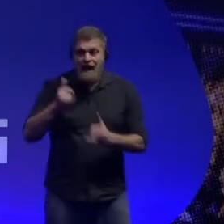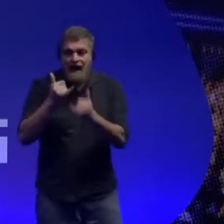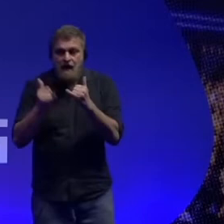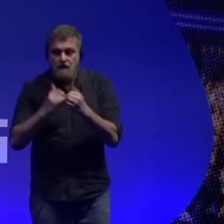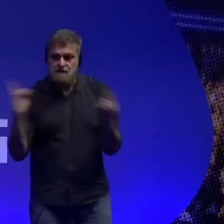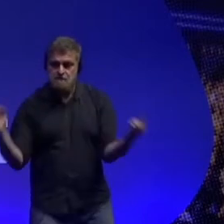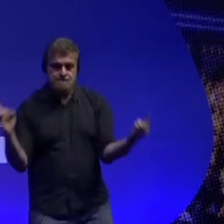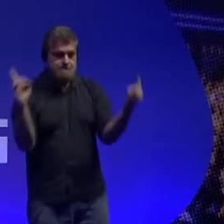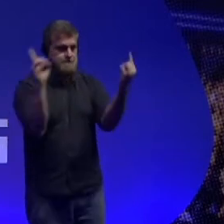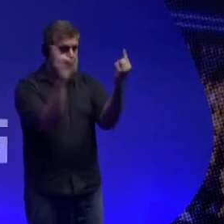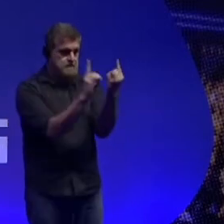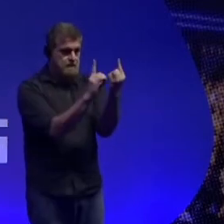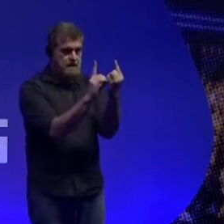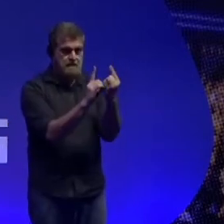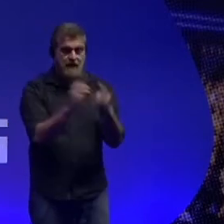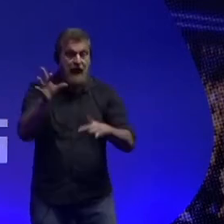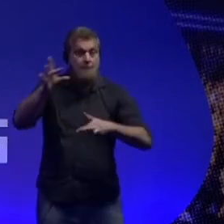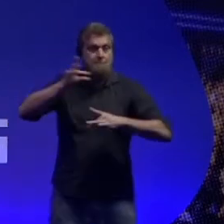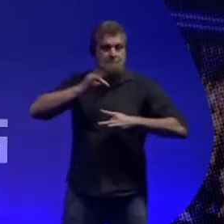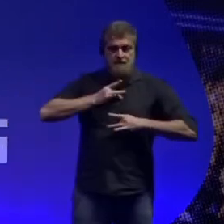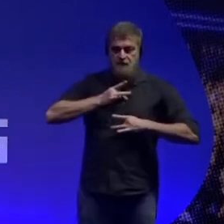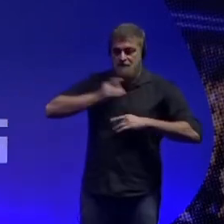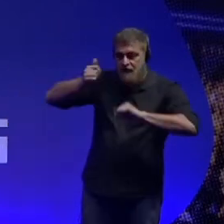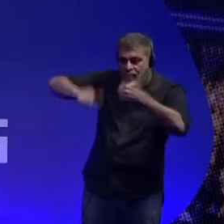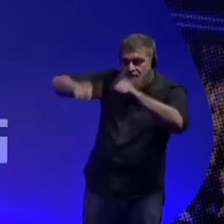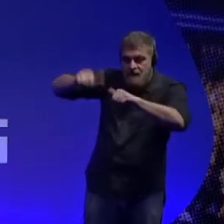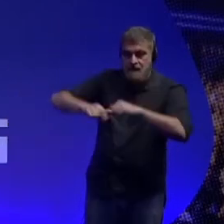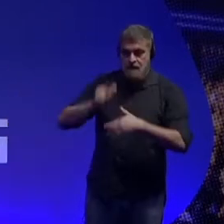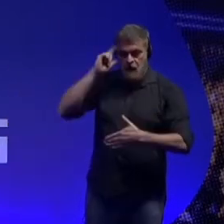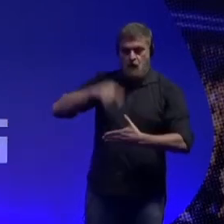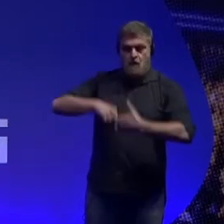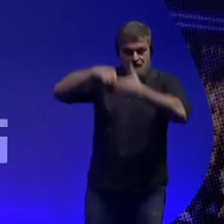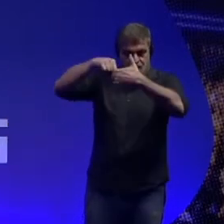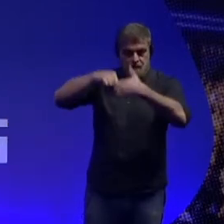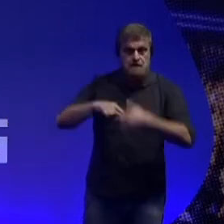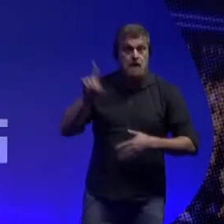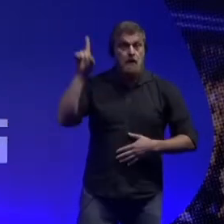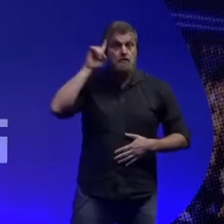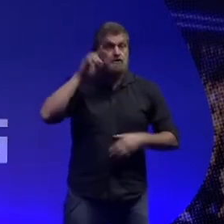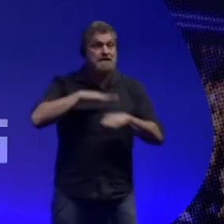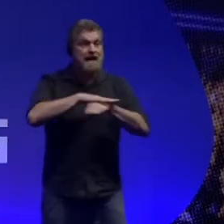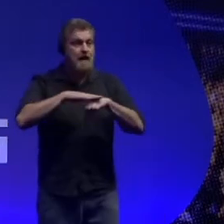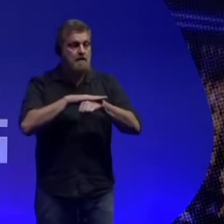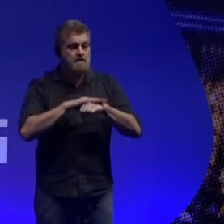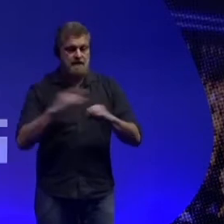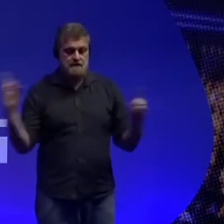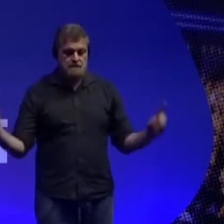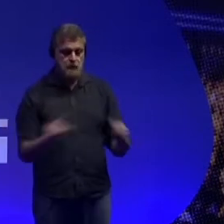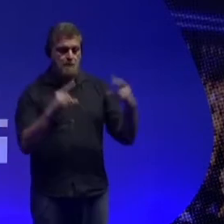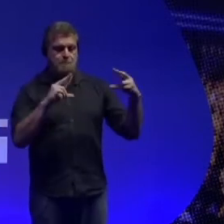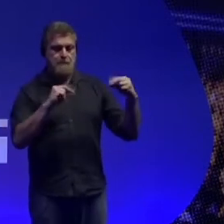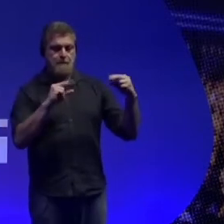conversa de performance com o líder dela. Chegou o dia D, chegou o dia da conversa da Cristina, ela sentou com o gerente